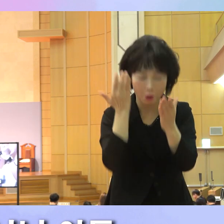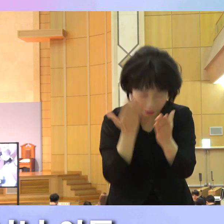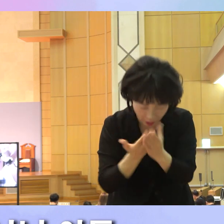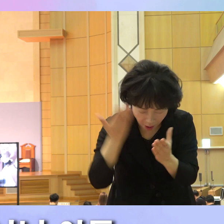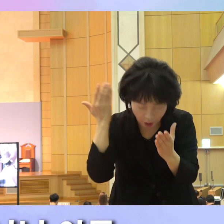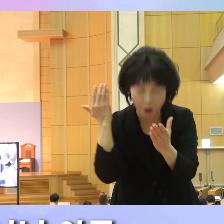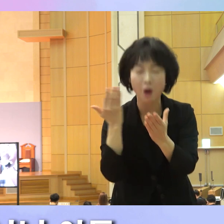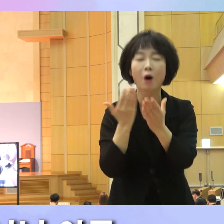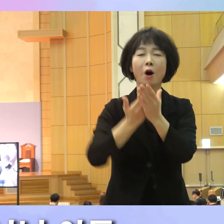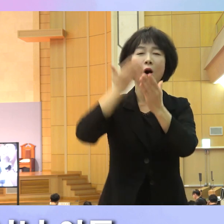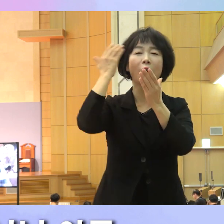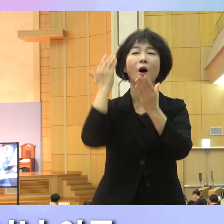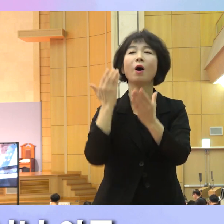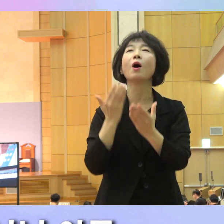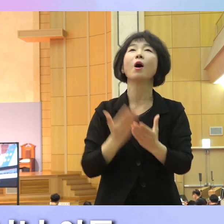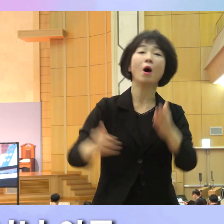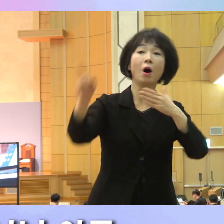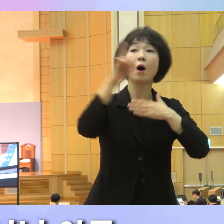주소서.